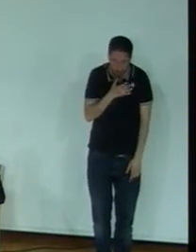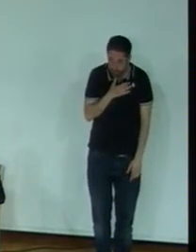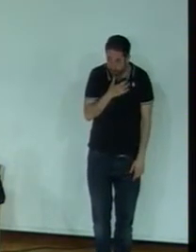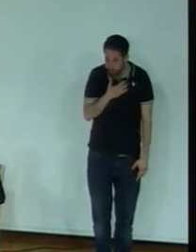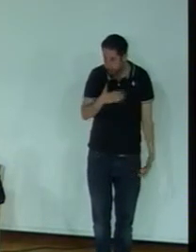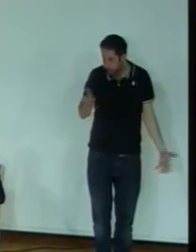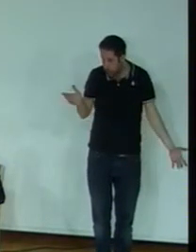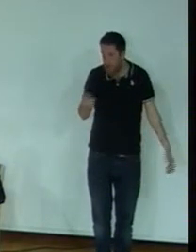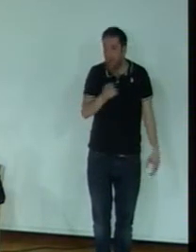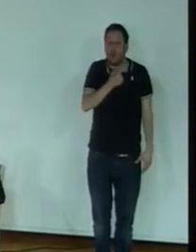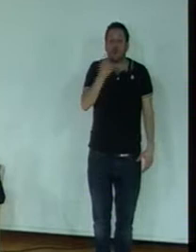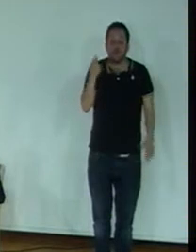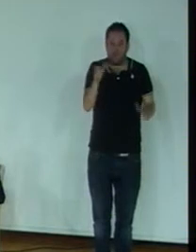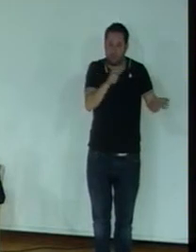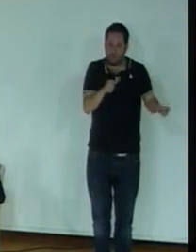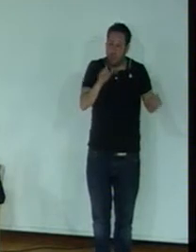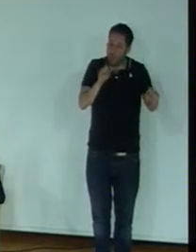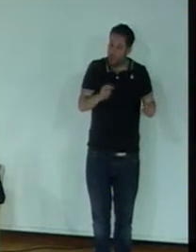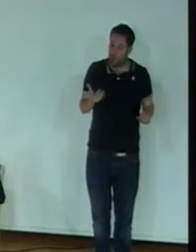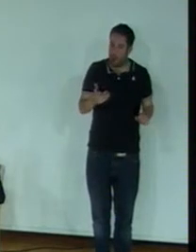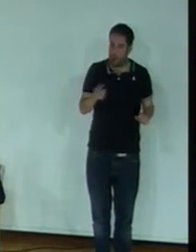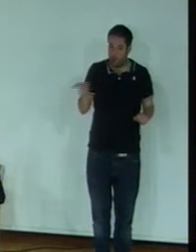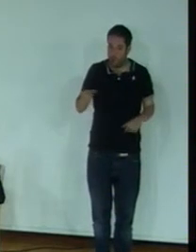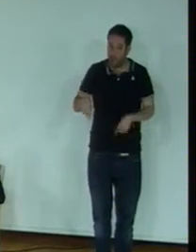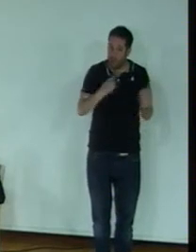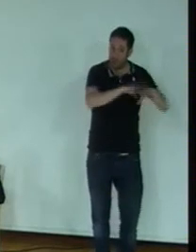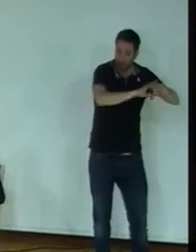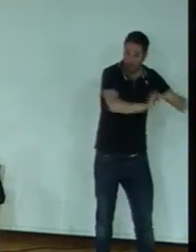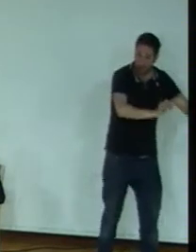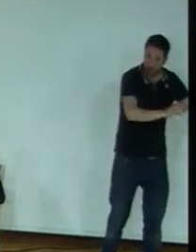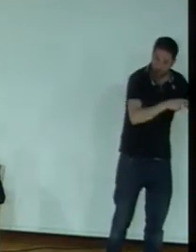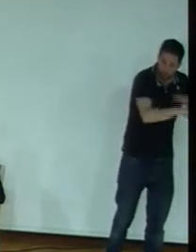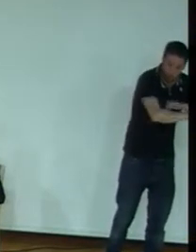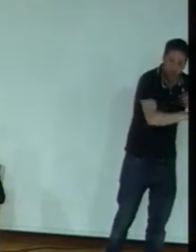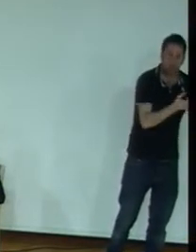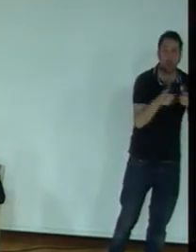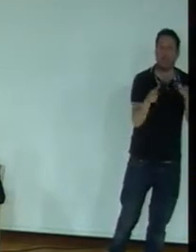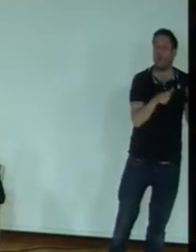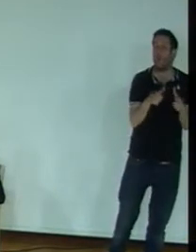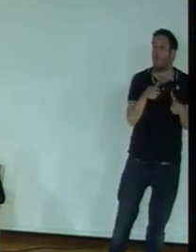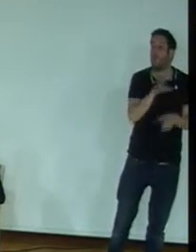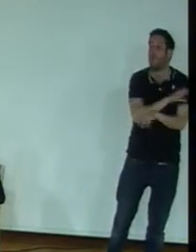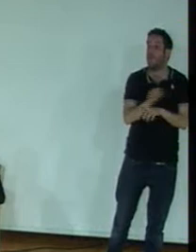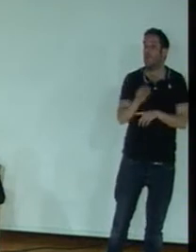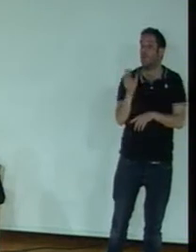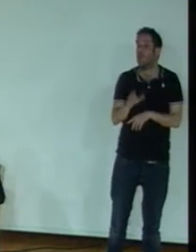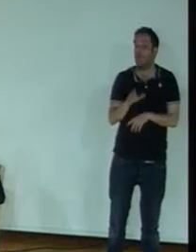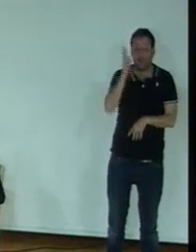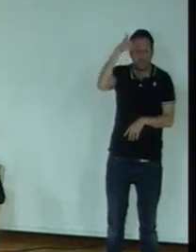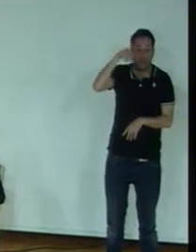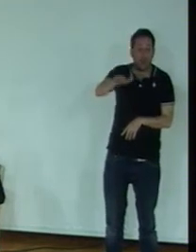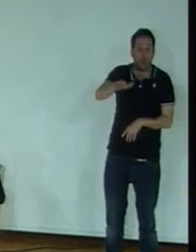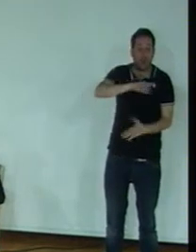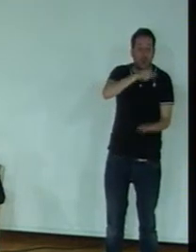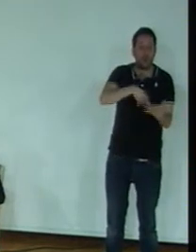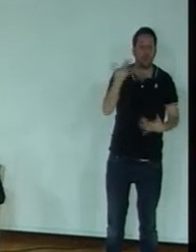conditions. Le seul contrôle sérieux, ça serait s'il pouvait aller sur place. Imaginez, par exemple, les contrôles de sécurité que font les pompiers dans les